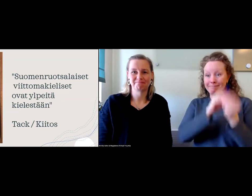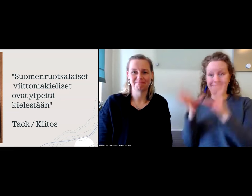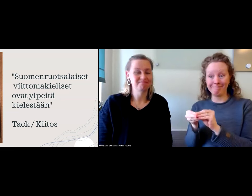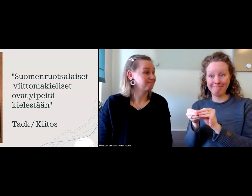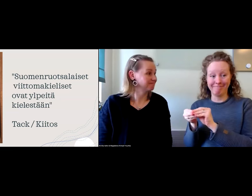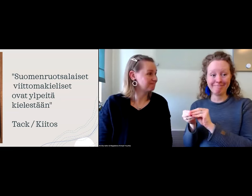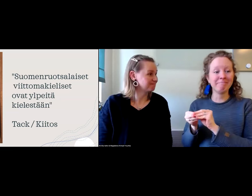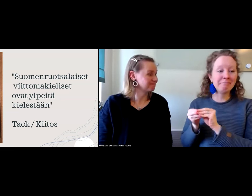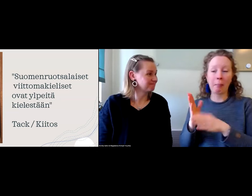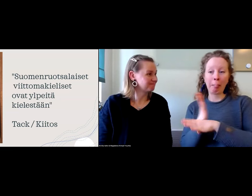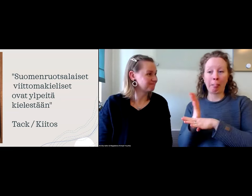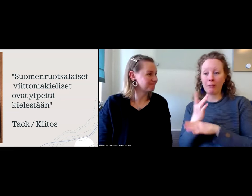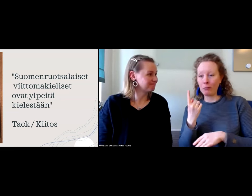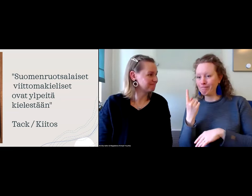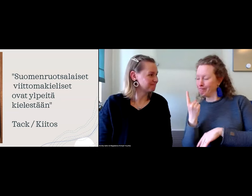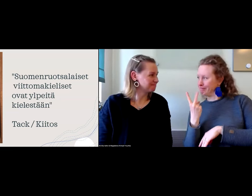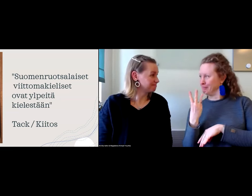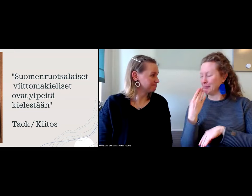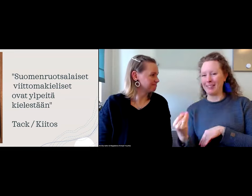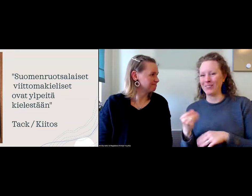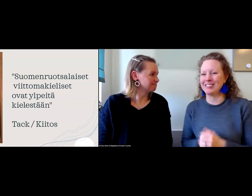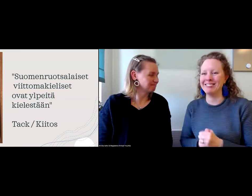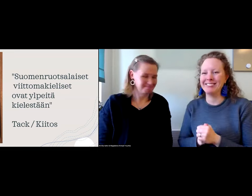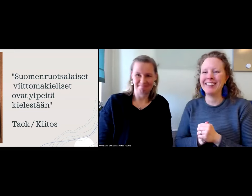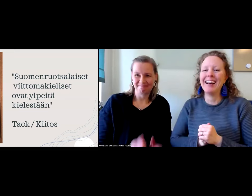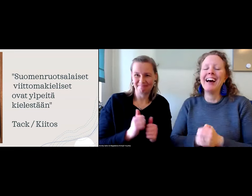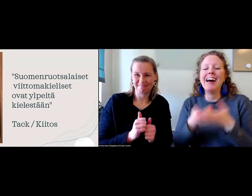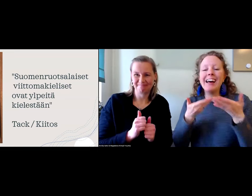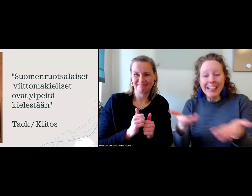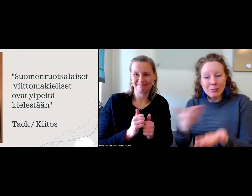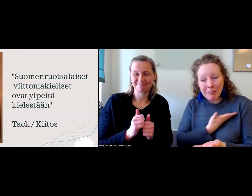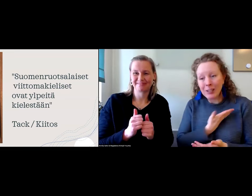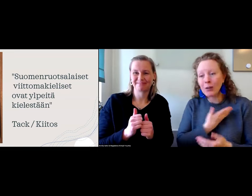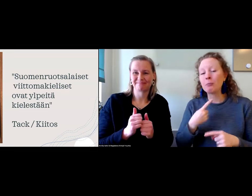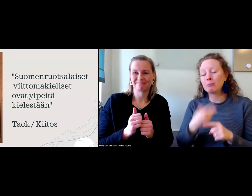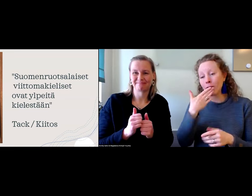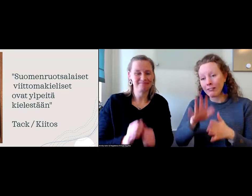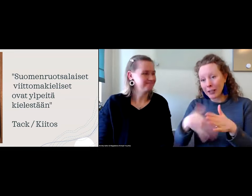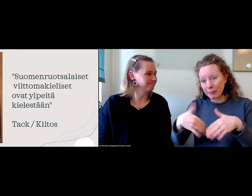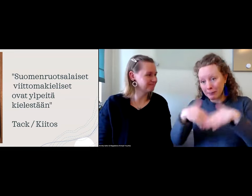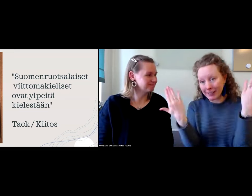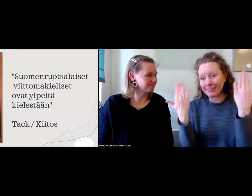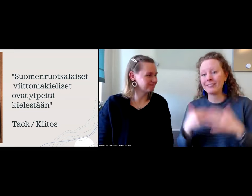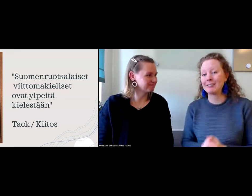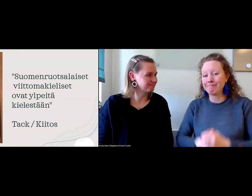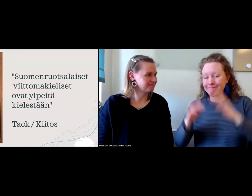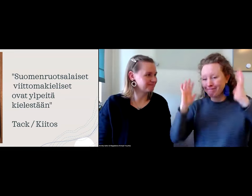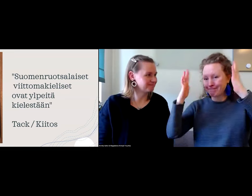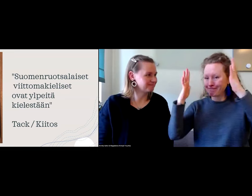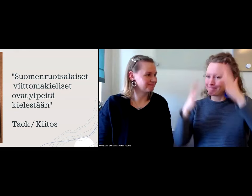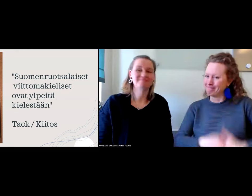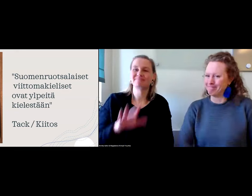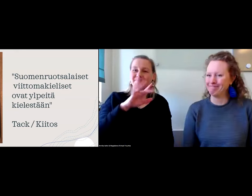tehty, mutta seuratkaa tiedotusta. Tulemme tästä tiedottamaan. Ei menty kuin 2 minuuttia yli. Kiitoksia paljon teille kaikille ja